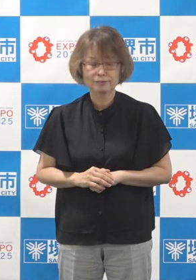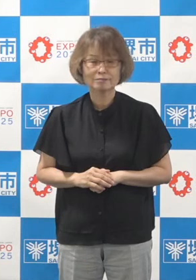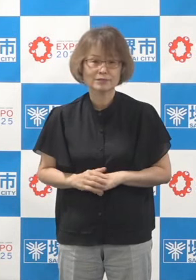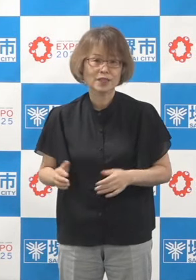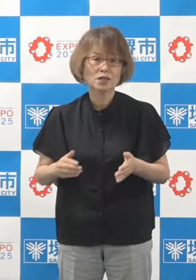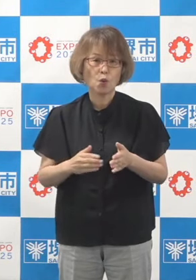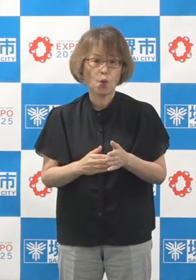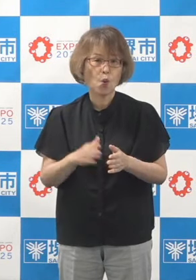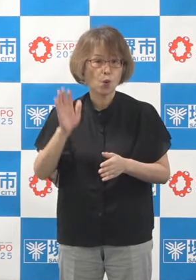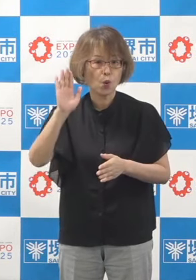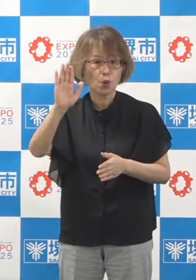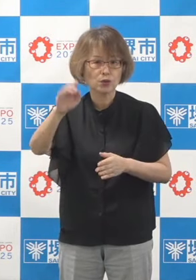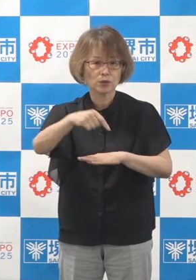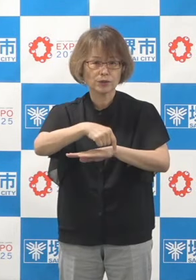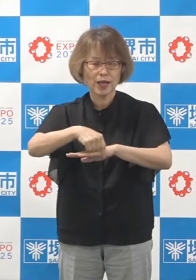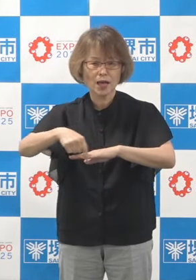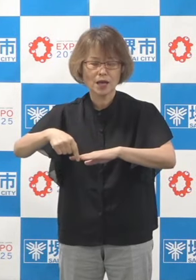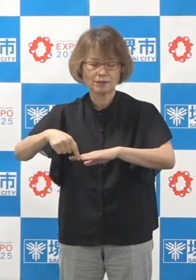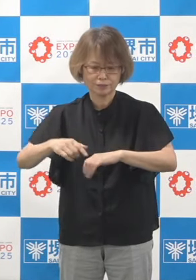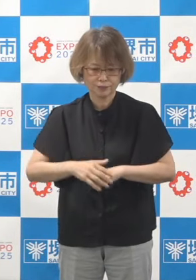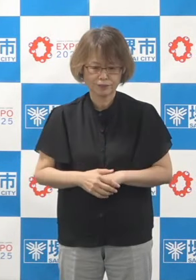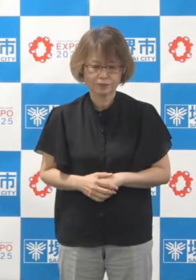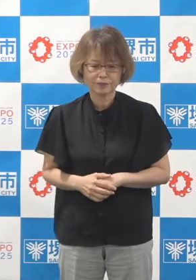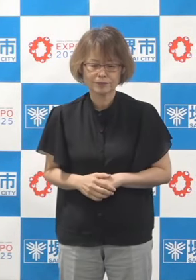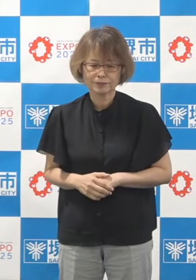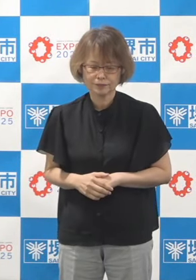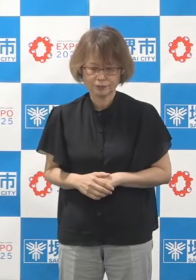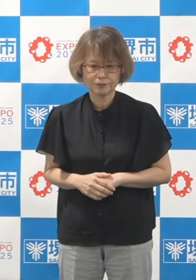最後に今後のスケジュールについてです。